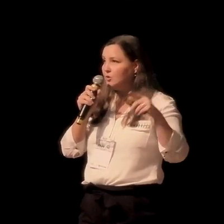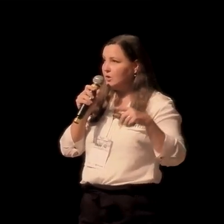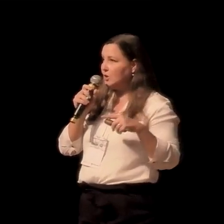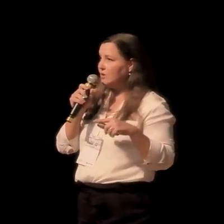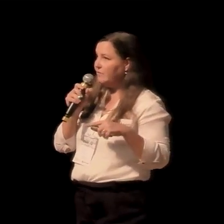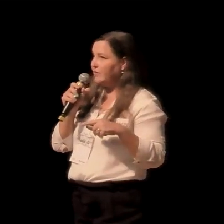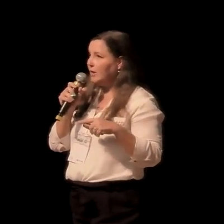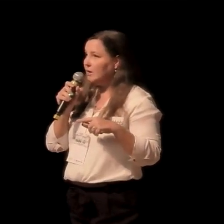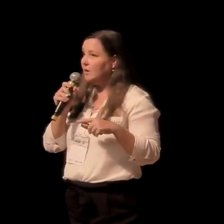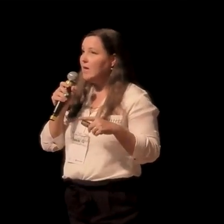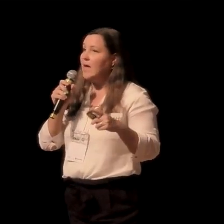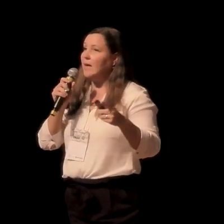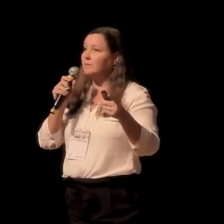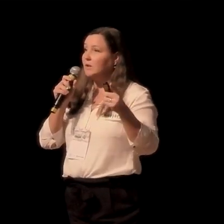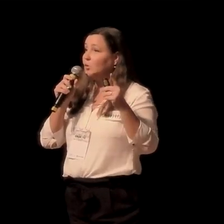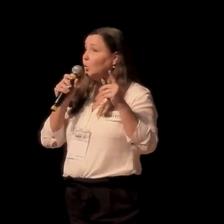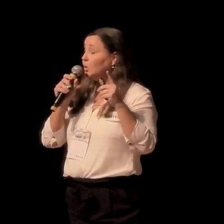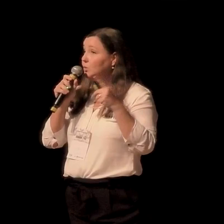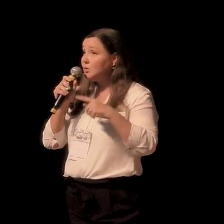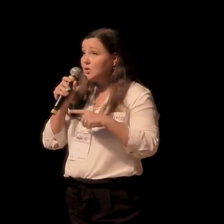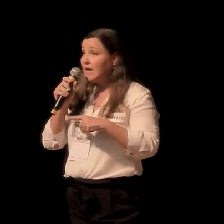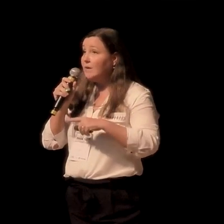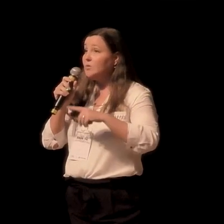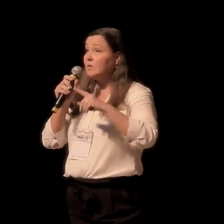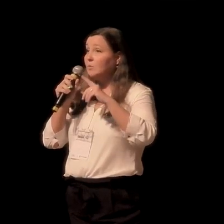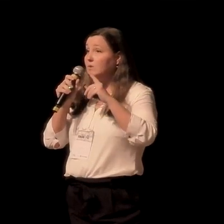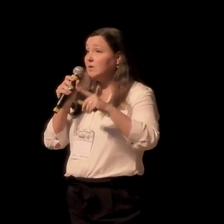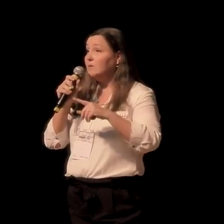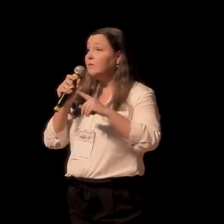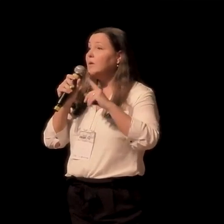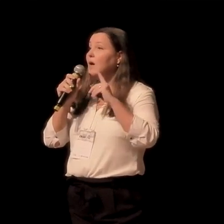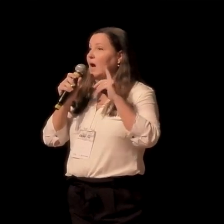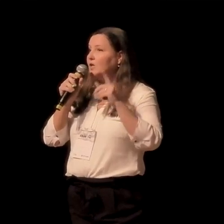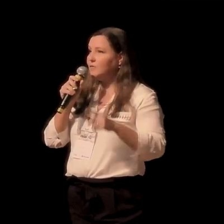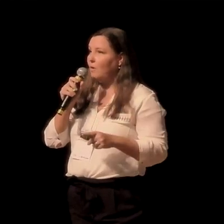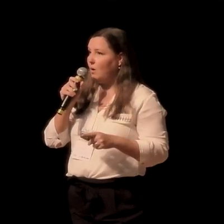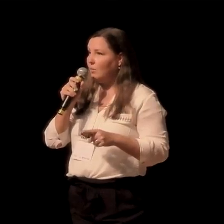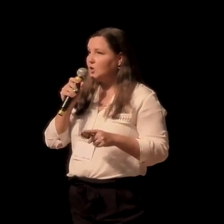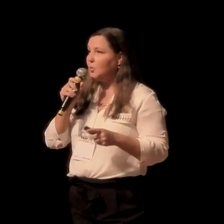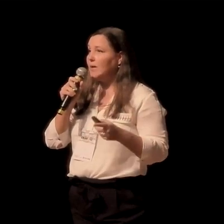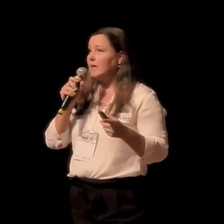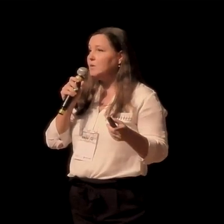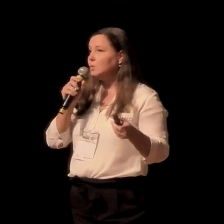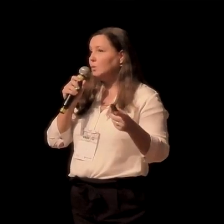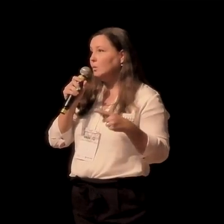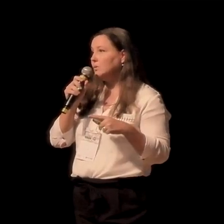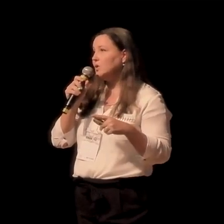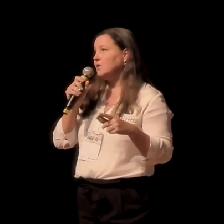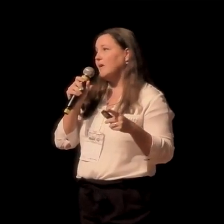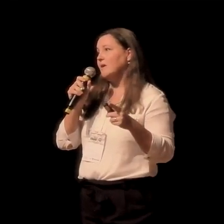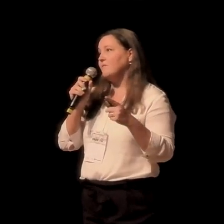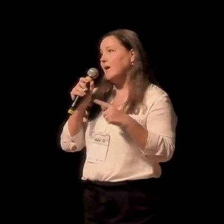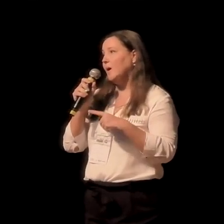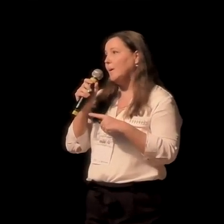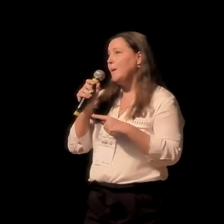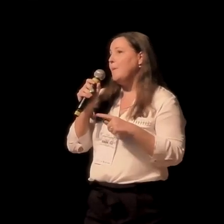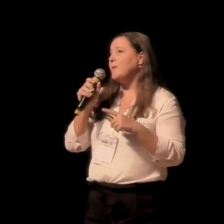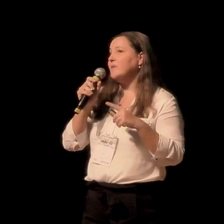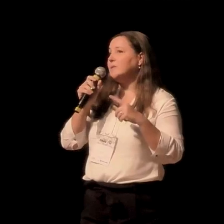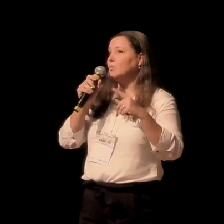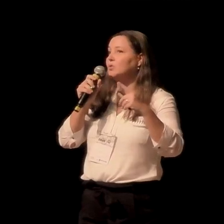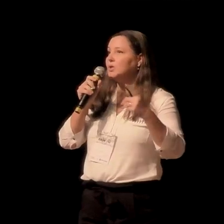todos os gêneros que a gente define entra todos os gêneros inclusive as fórmulas porque isso tudo a gente vai levar